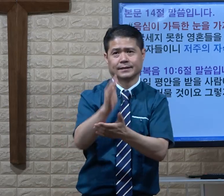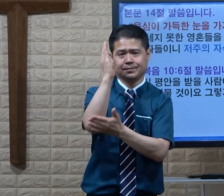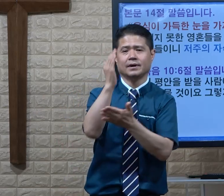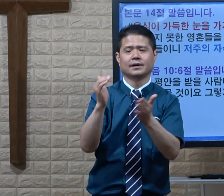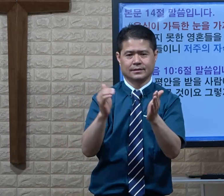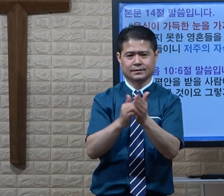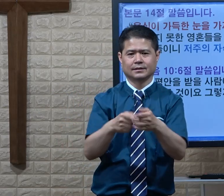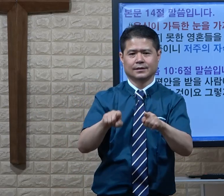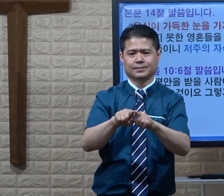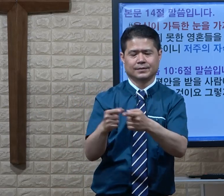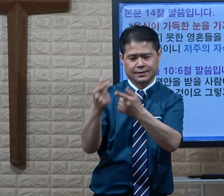바랍니다.